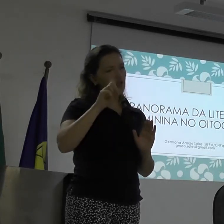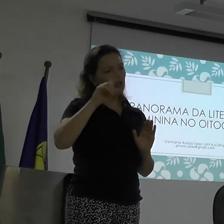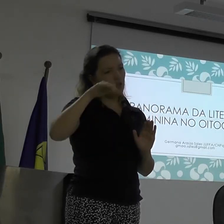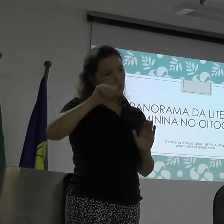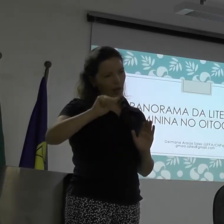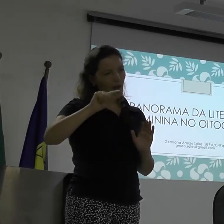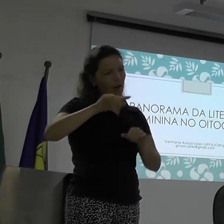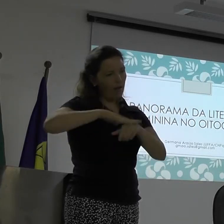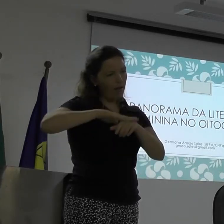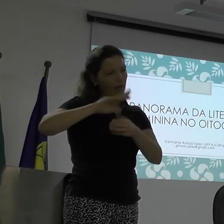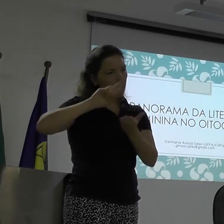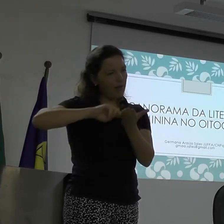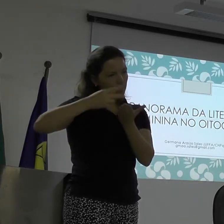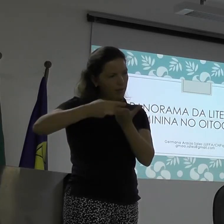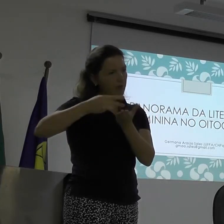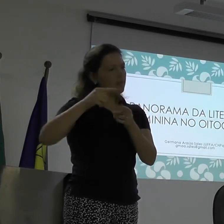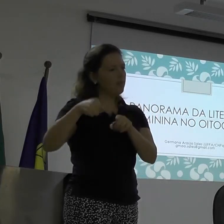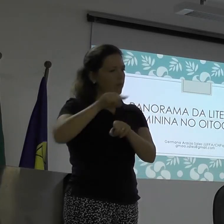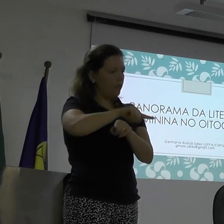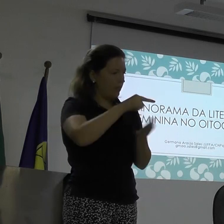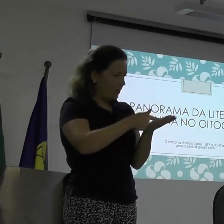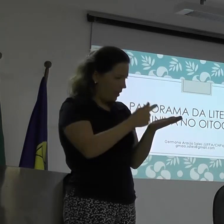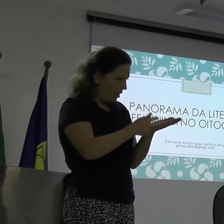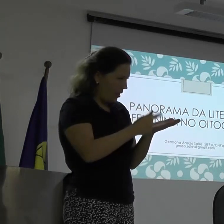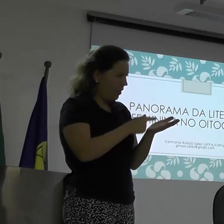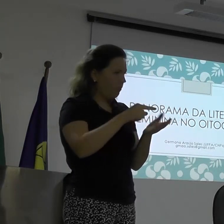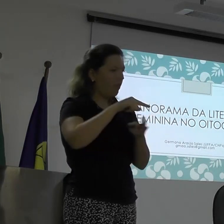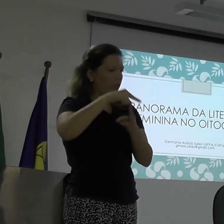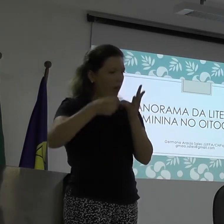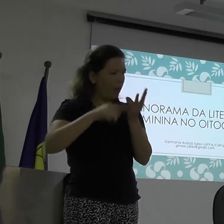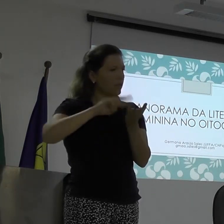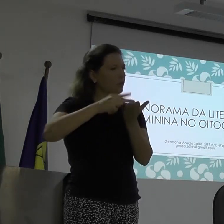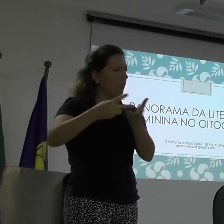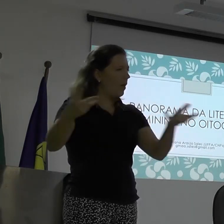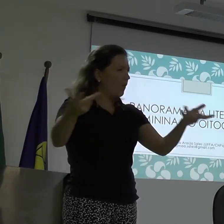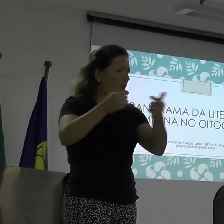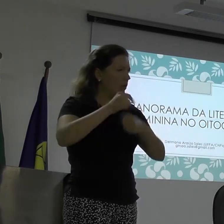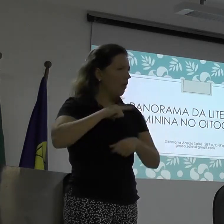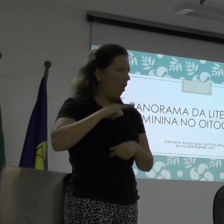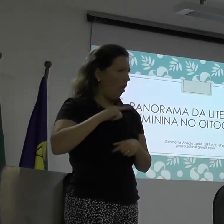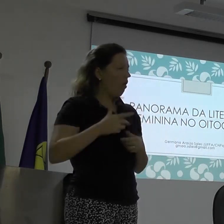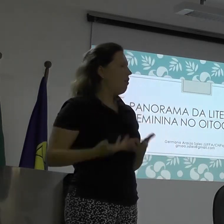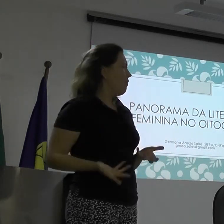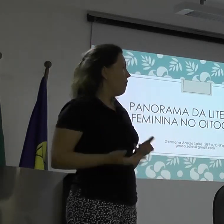Ulisses, o Ais, Caetano e a Bernardina, as três traduções maravilhosas.